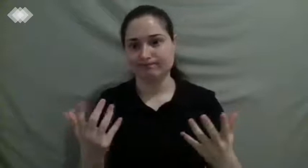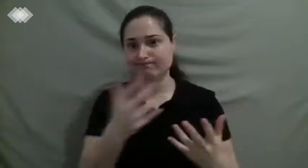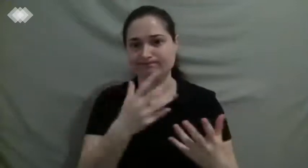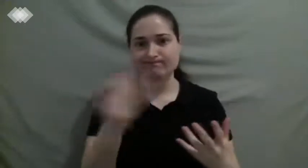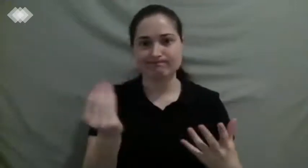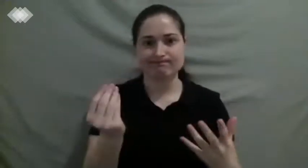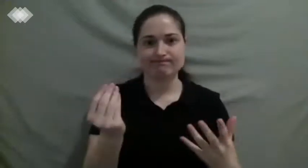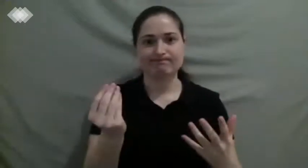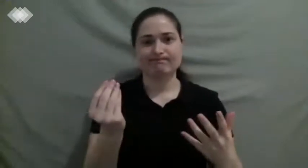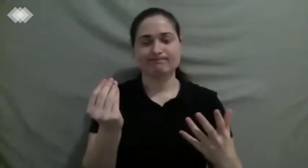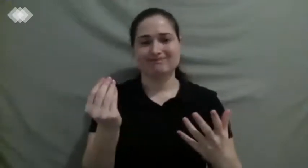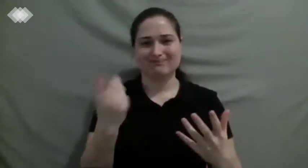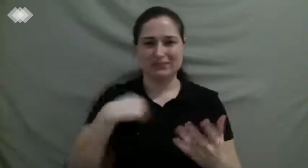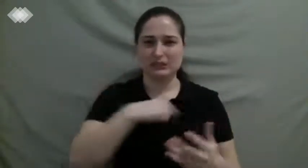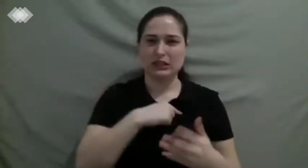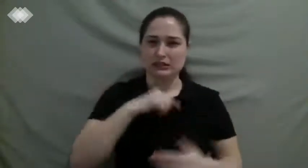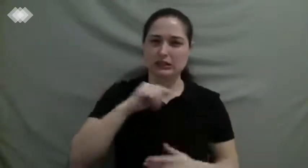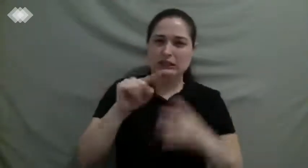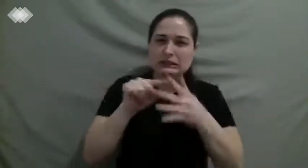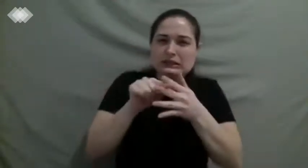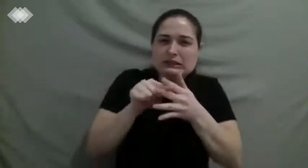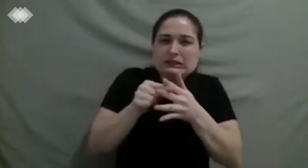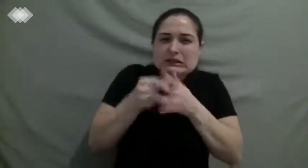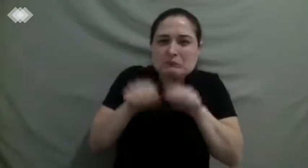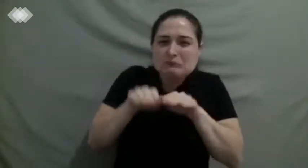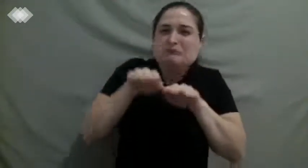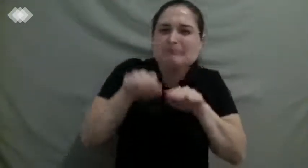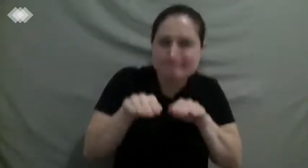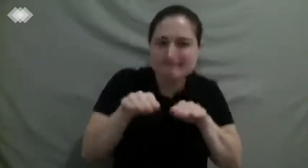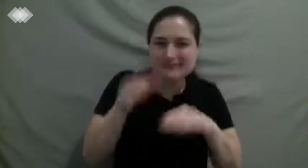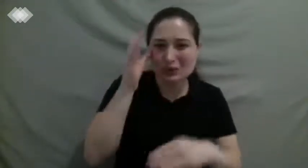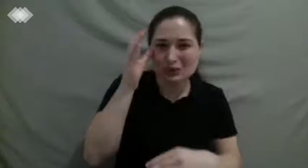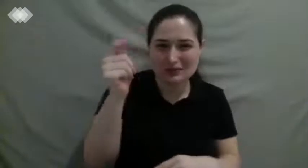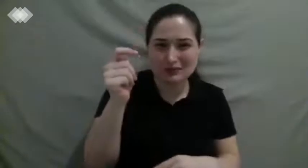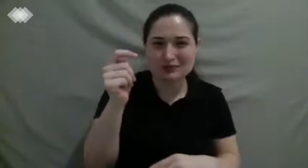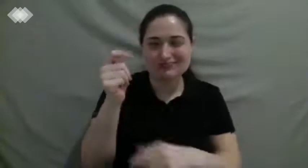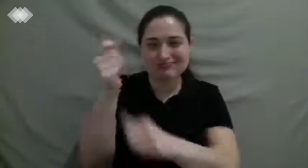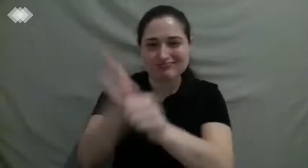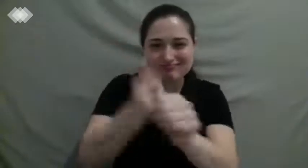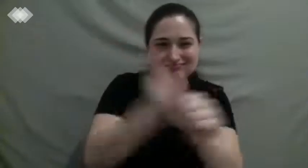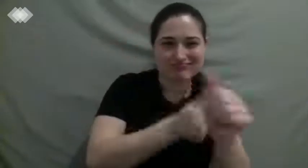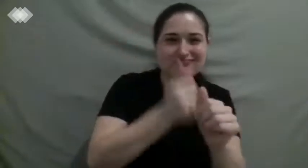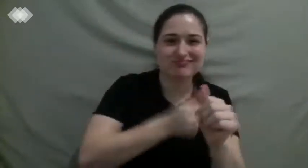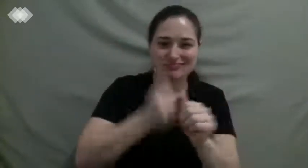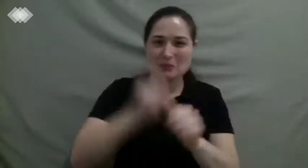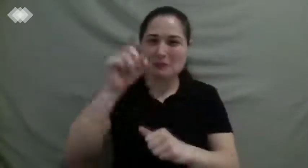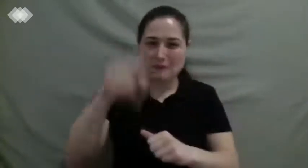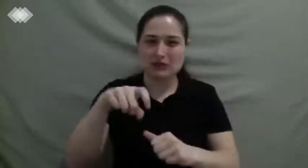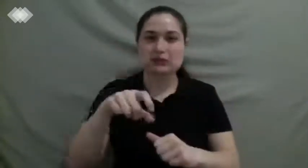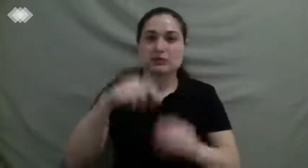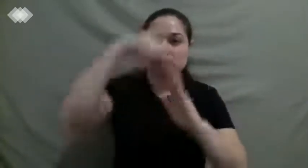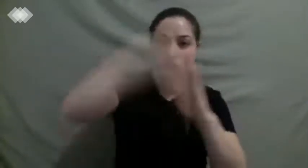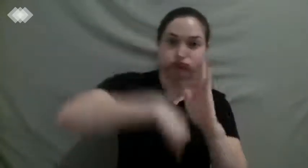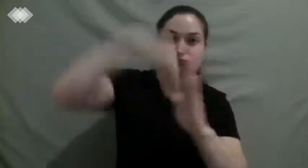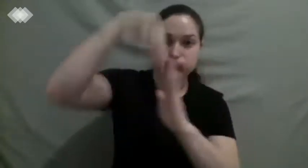apenas estamos introduciendo conceptos que cada uno de ellos tendríamos que verlo de manera particular